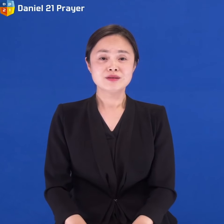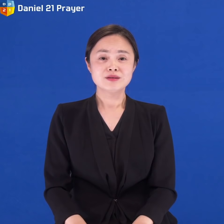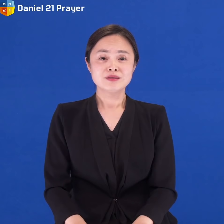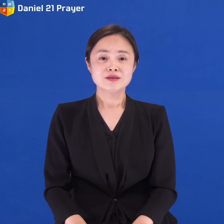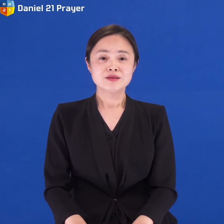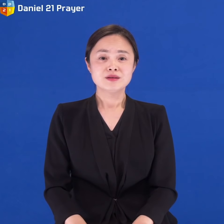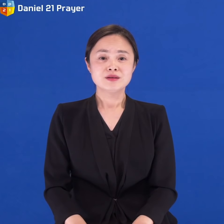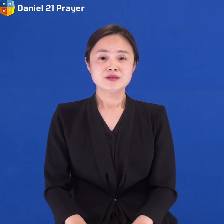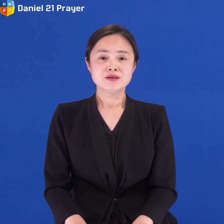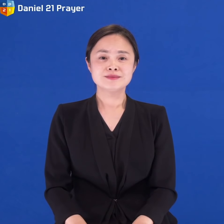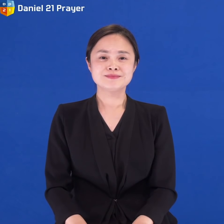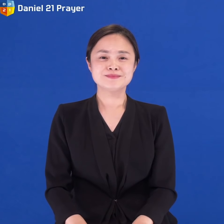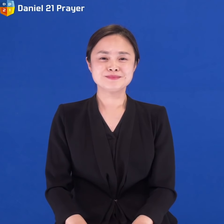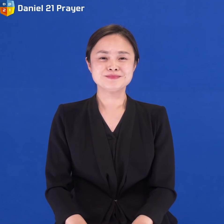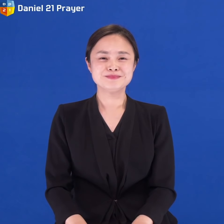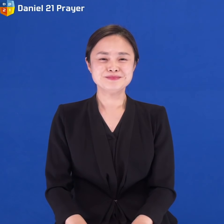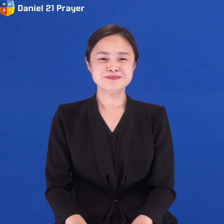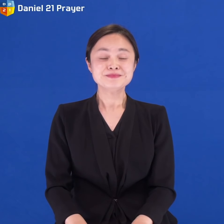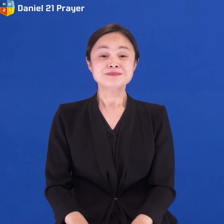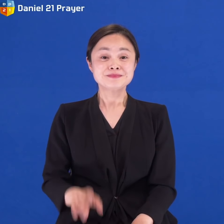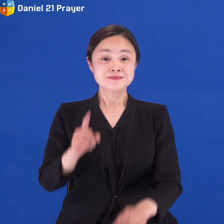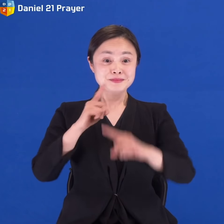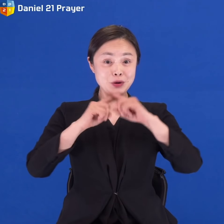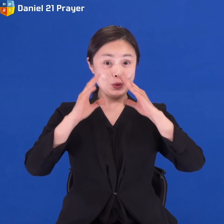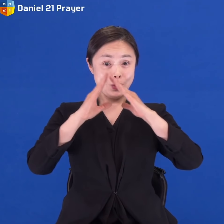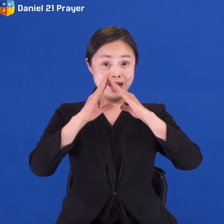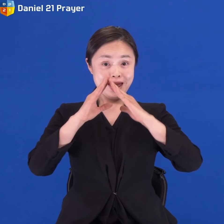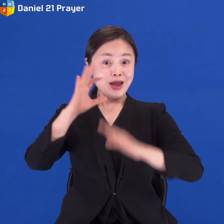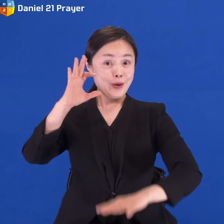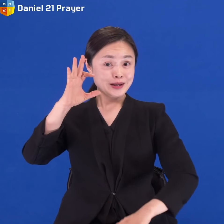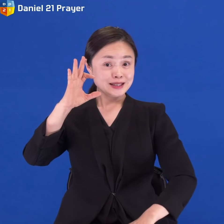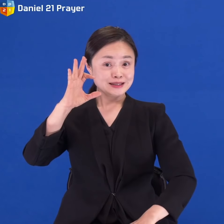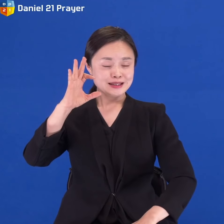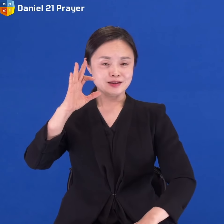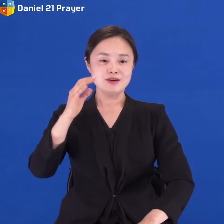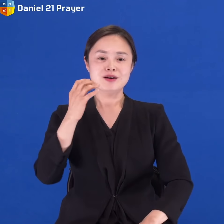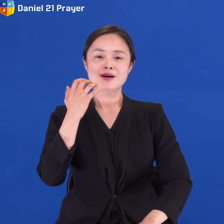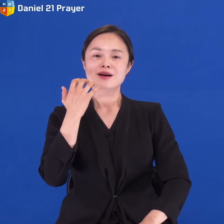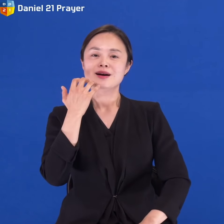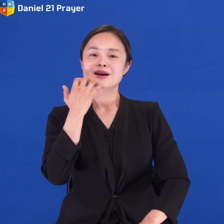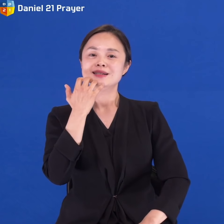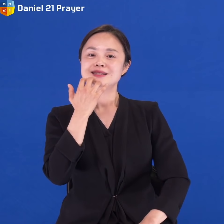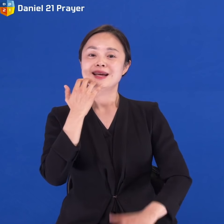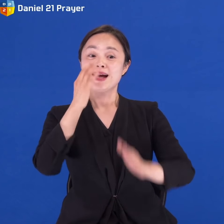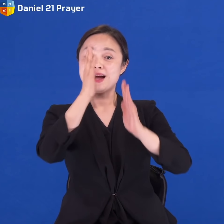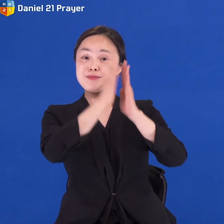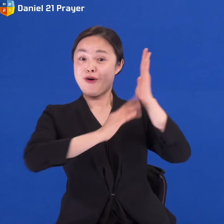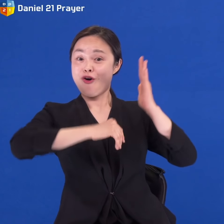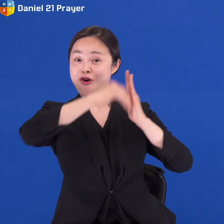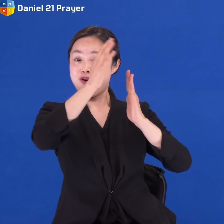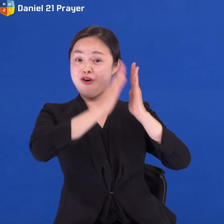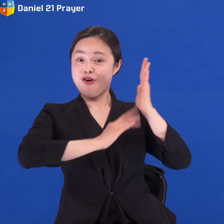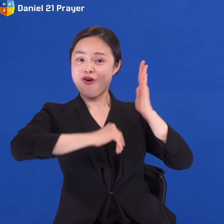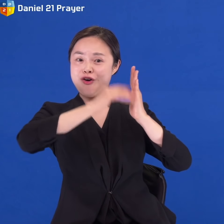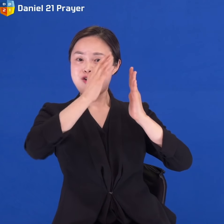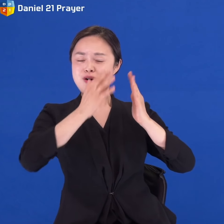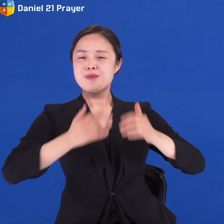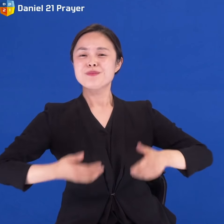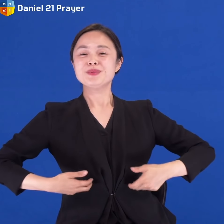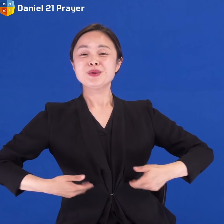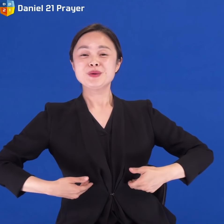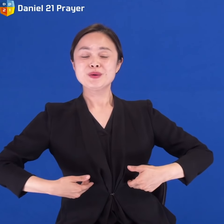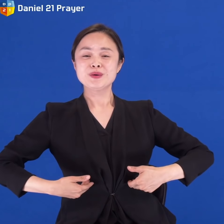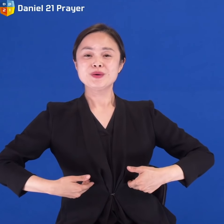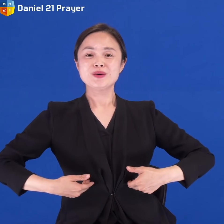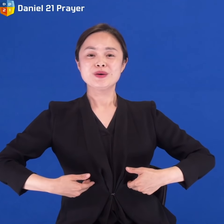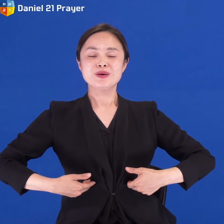교회 화장실 페인트 색을 좀 골라달라. 페인트가 좀 채색이 필요하다. 코로나로 인해서 이제